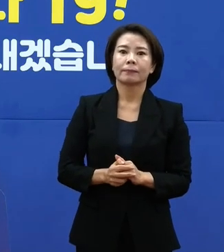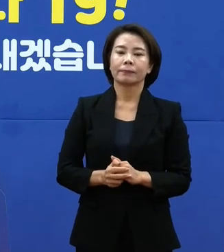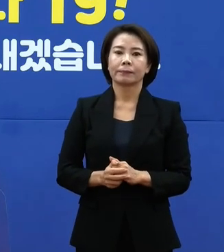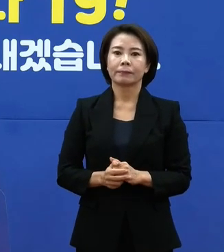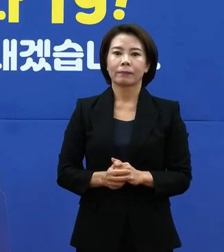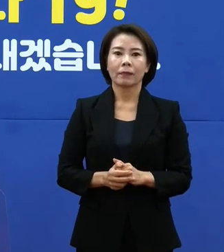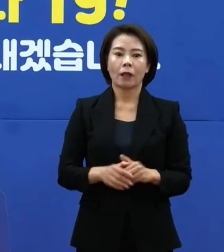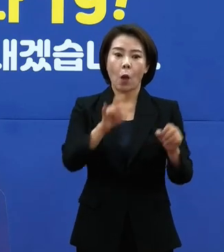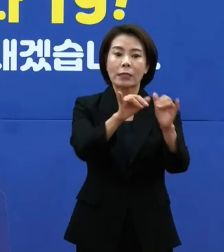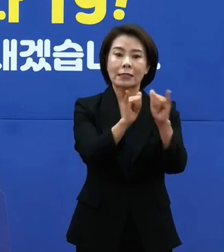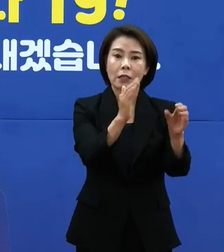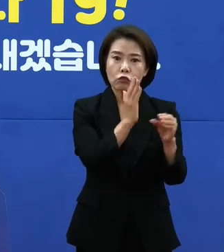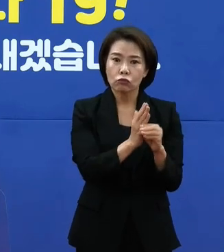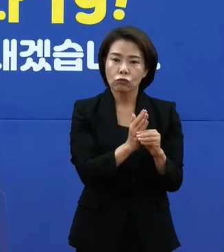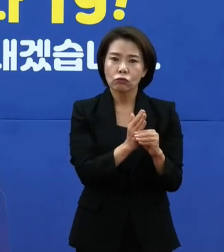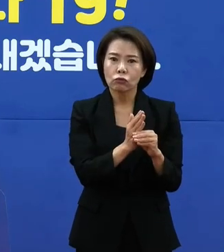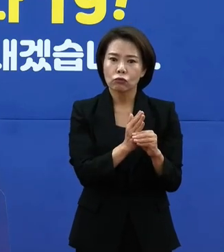또한 이날 확진자 중에